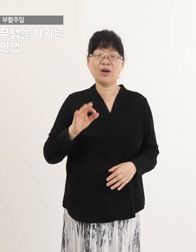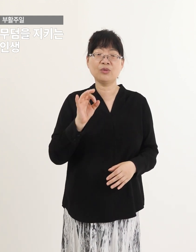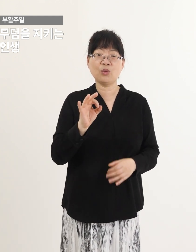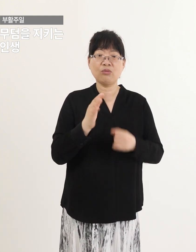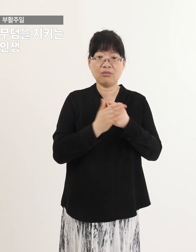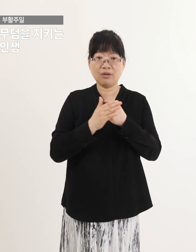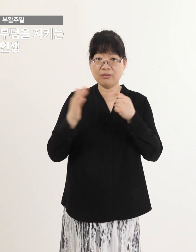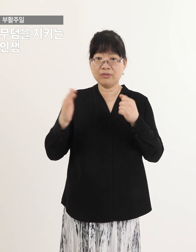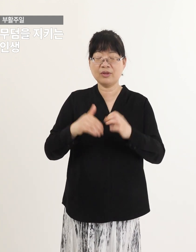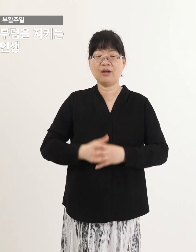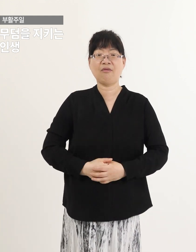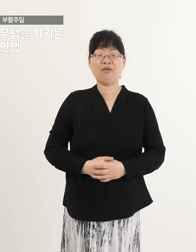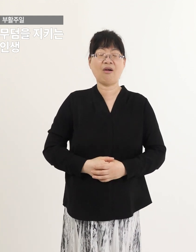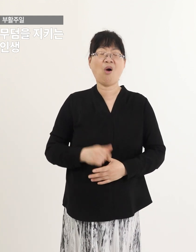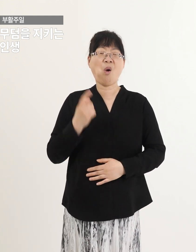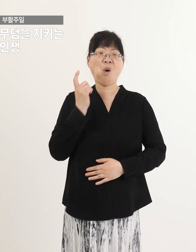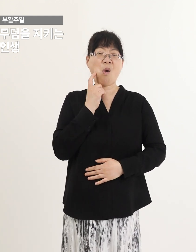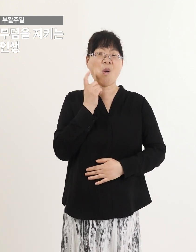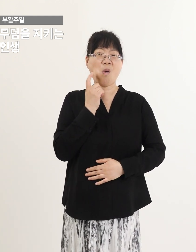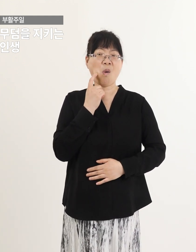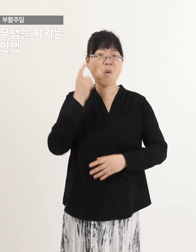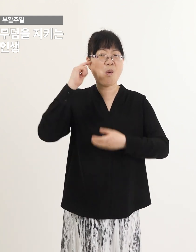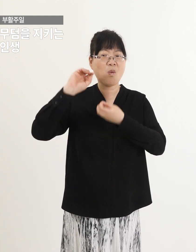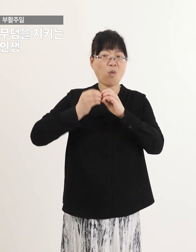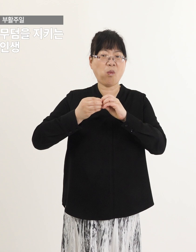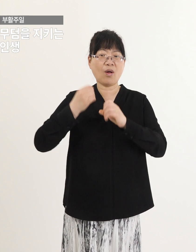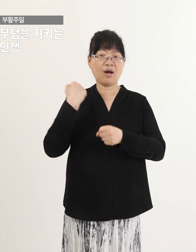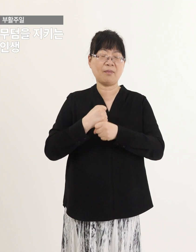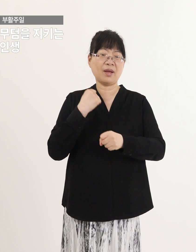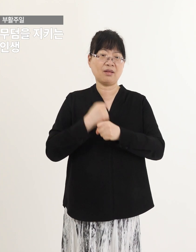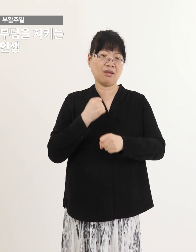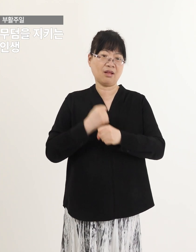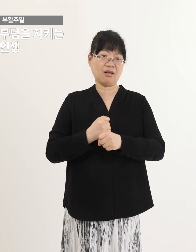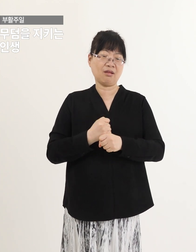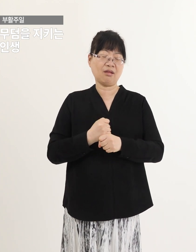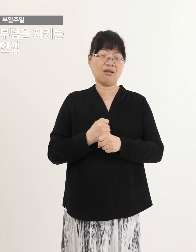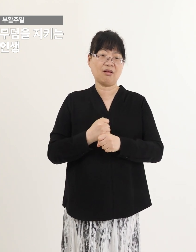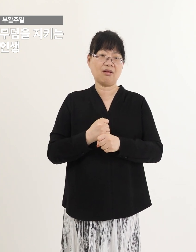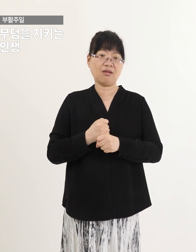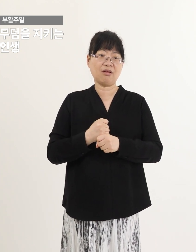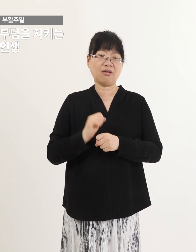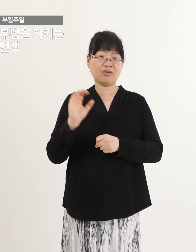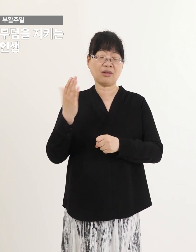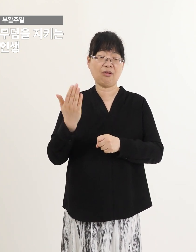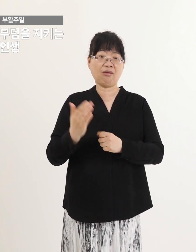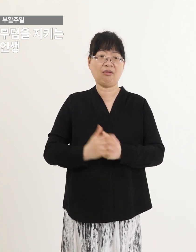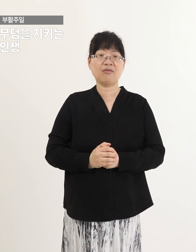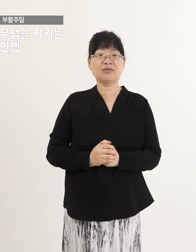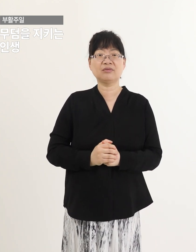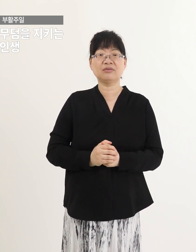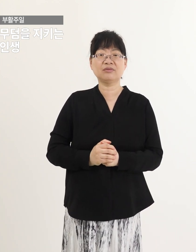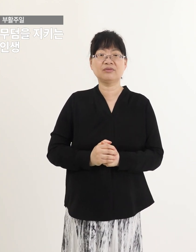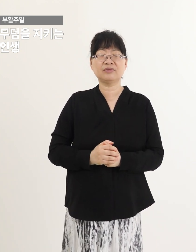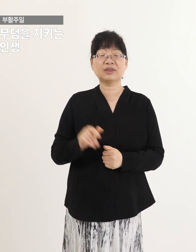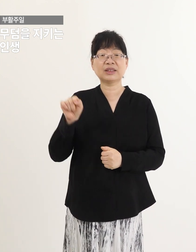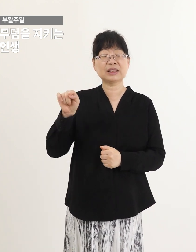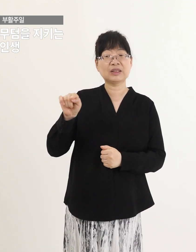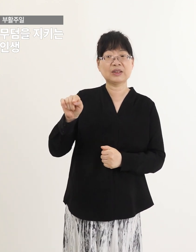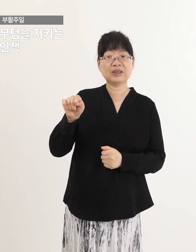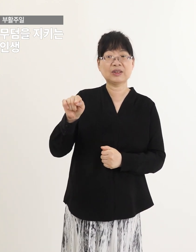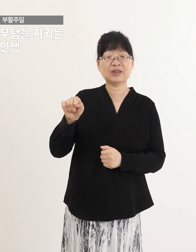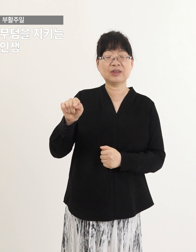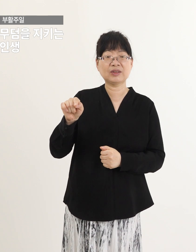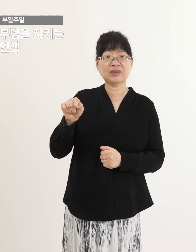푼에 거짓말을 만들어 이 사람들의 거짓말을 만든 게 역으로 얘기하면